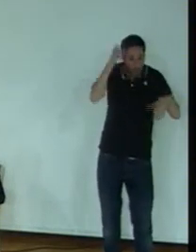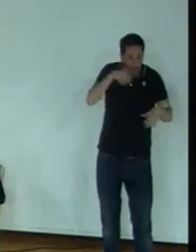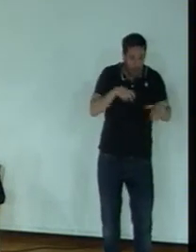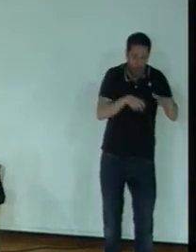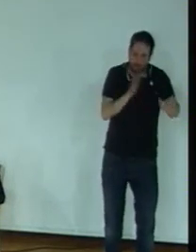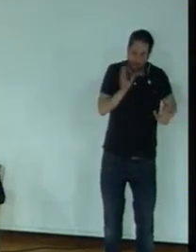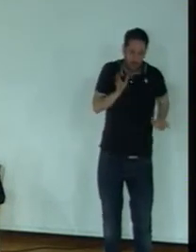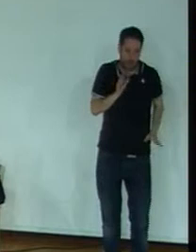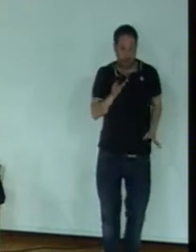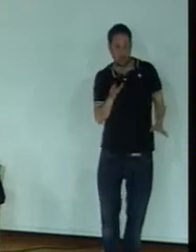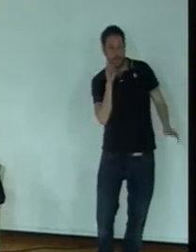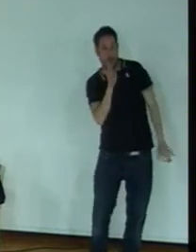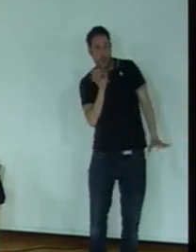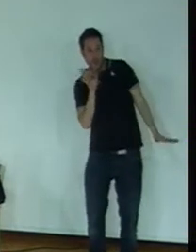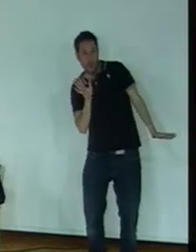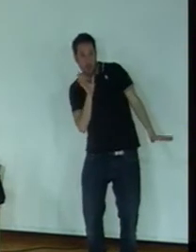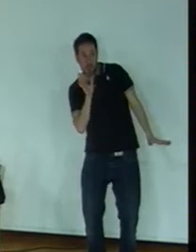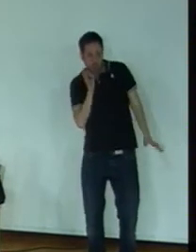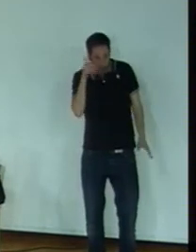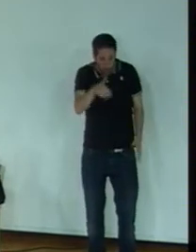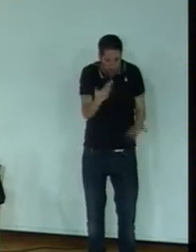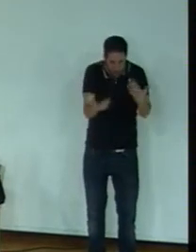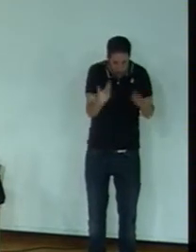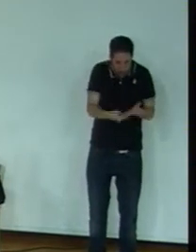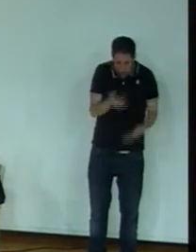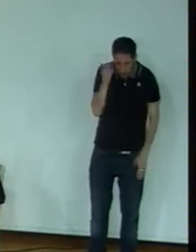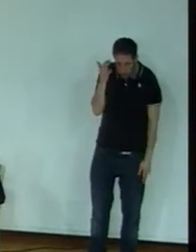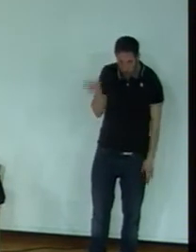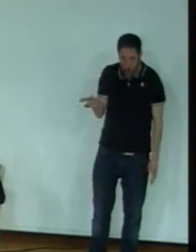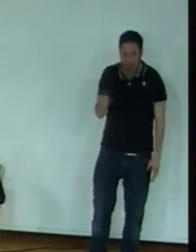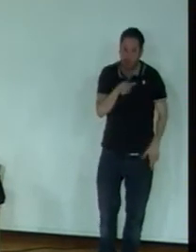devait uniquement se contenter d'un rapport fait par les propriétaires de la salle.